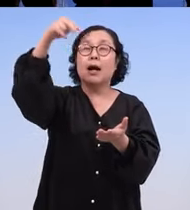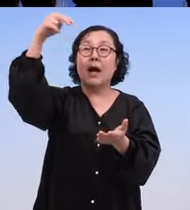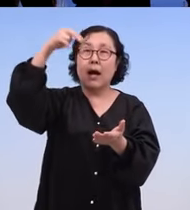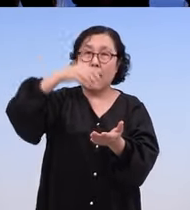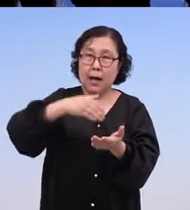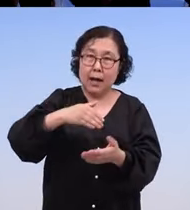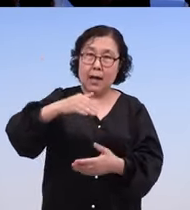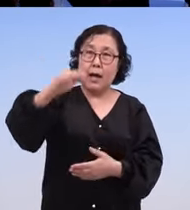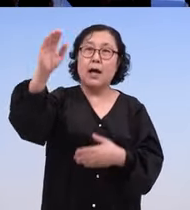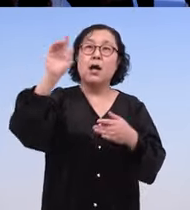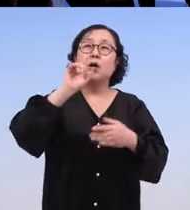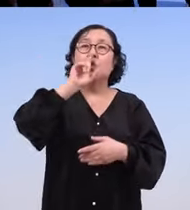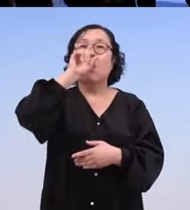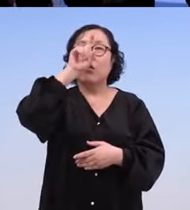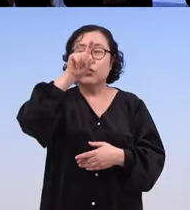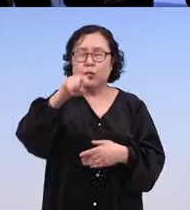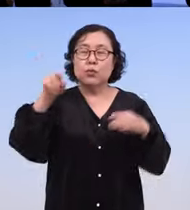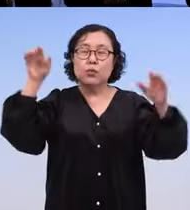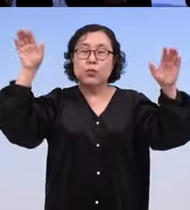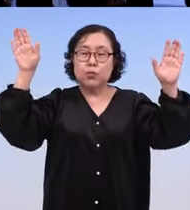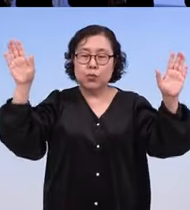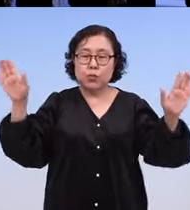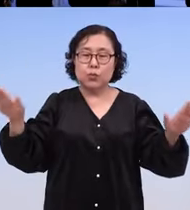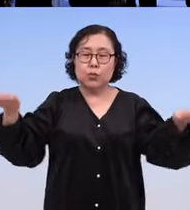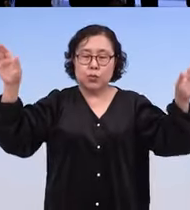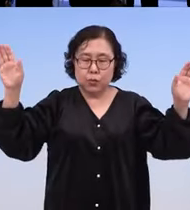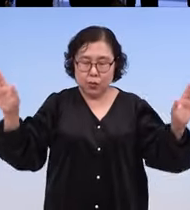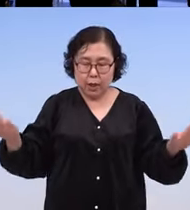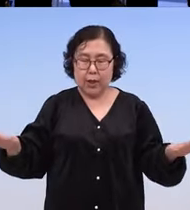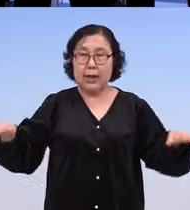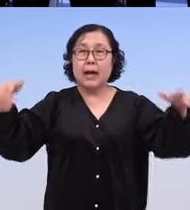올라가 올라가